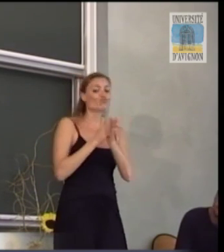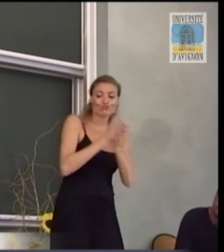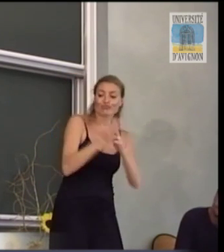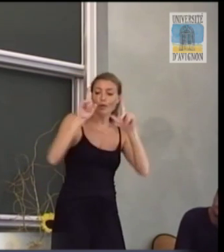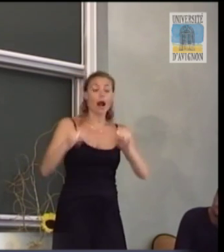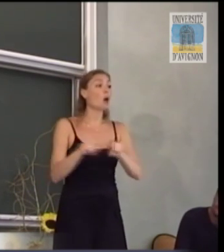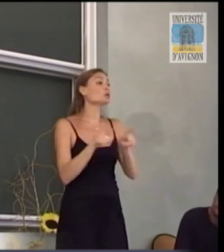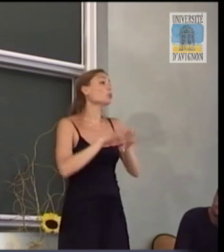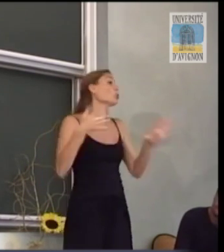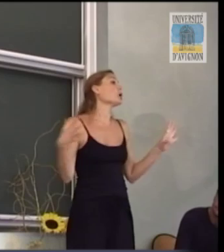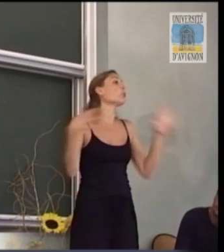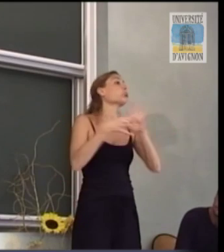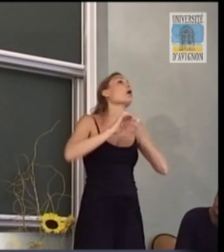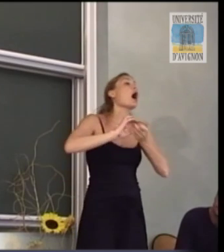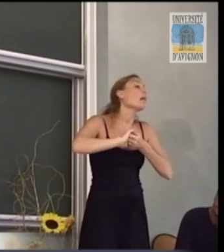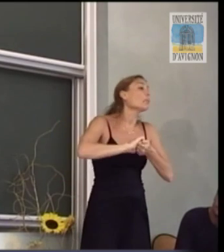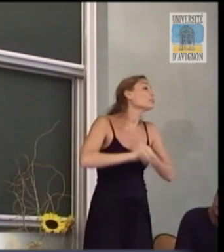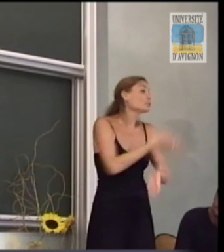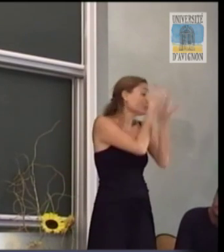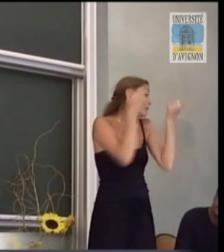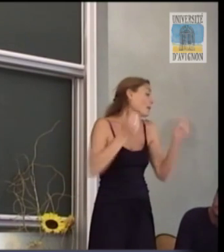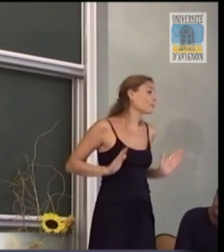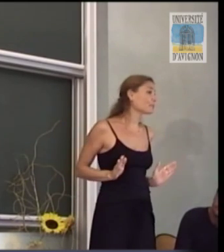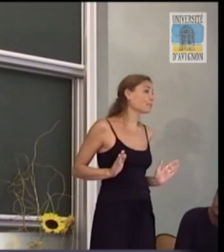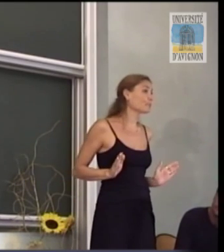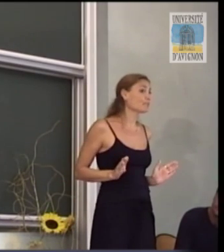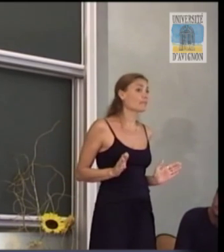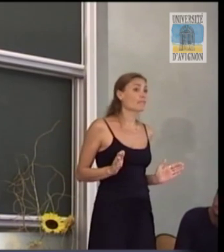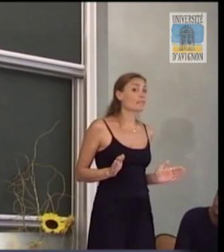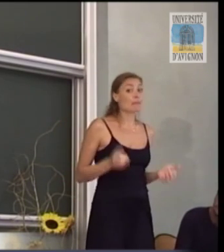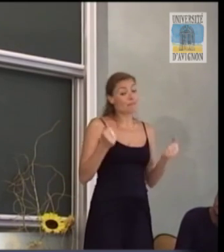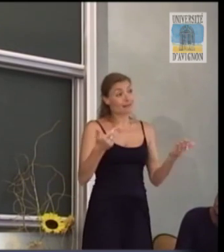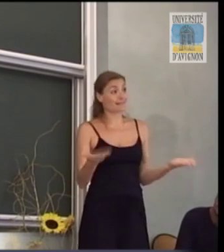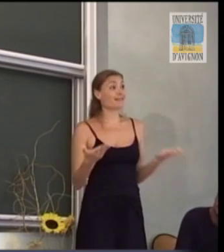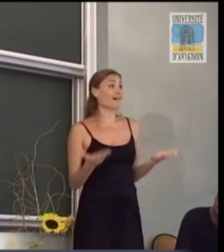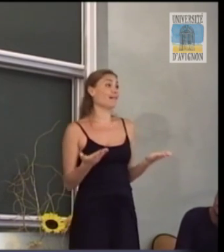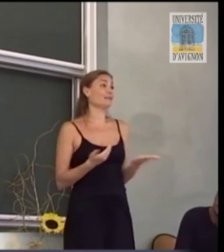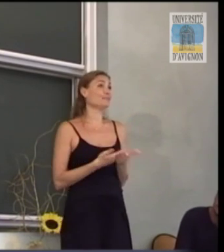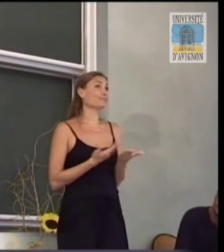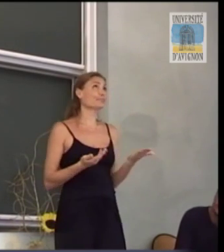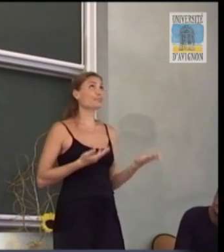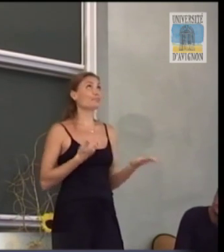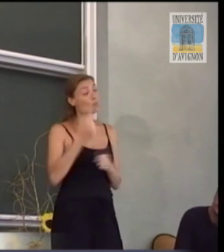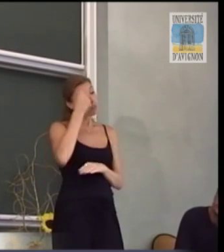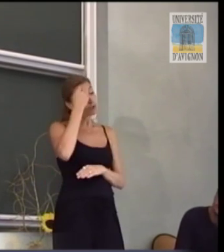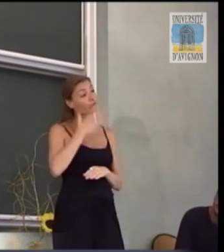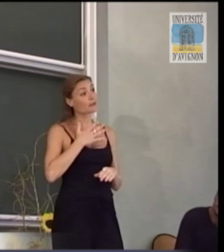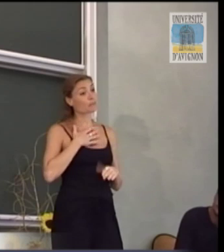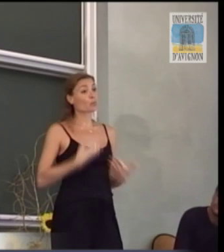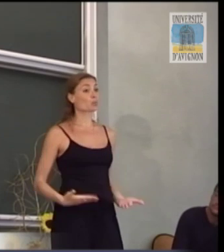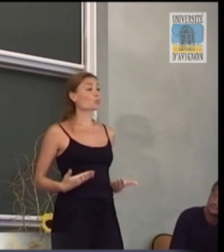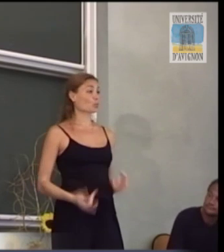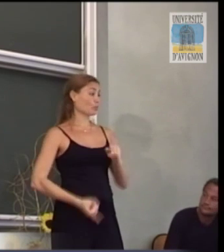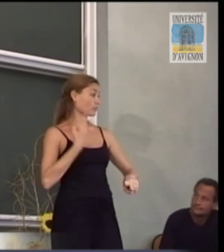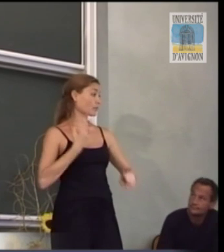être séduits avant d'être convaincus. Donc voilà, c'est ou flatté, ou voilà. Donc je pense qu'il vraiment aujourd'hui, c'est indispensable